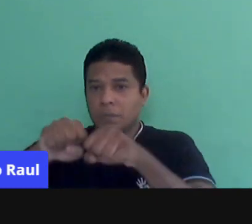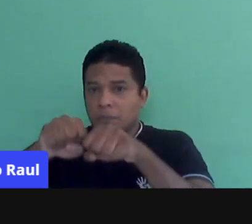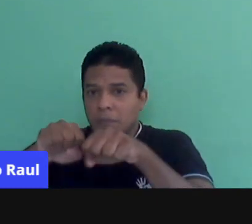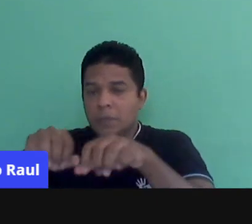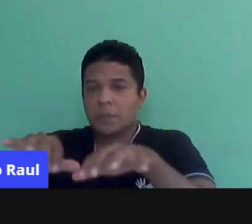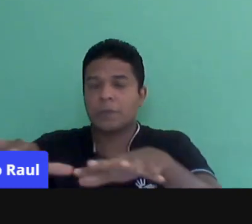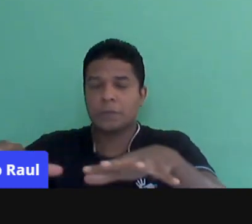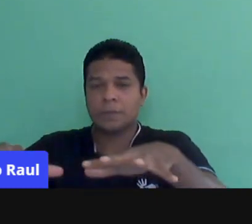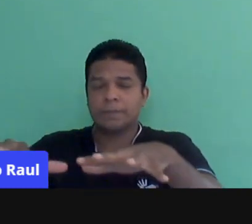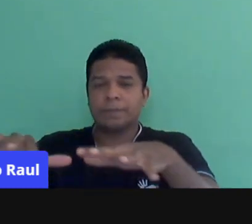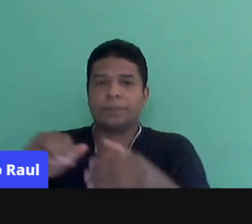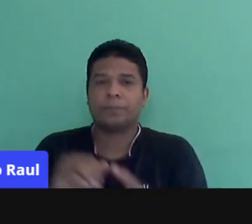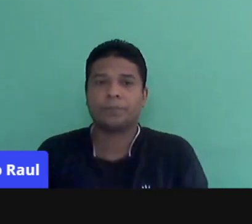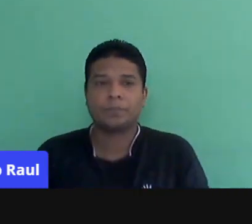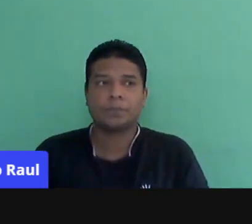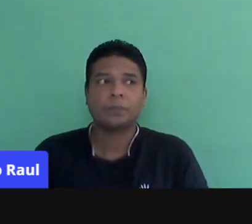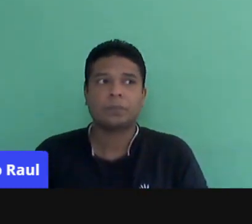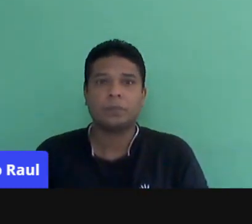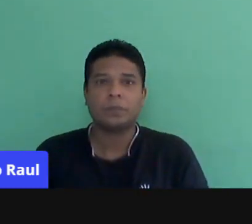Essas